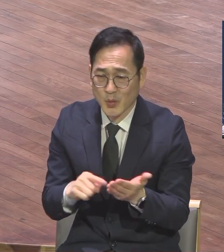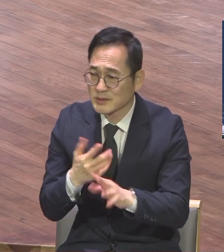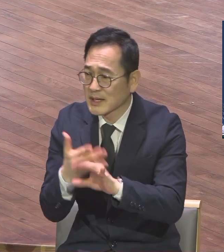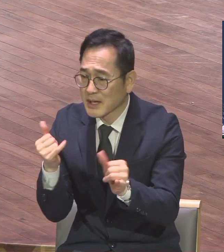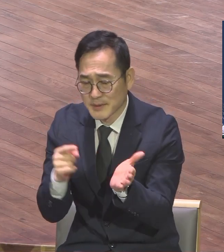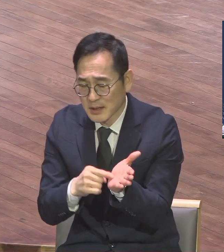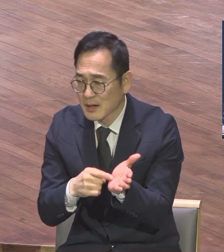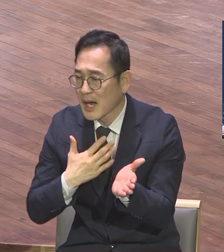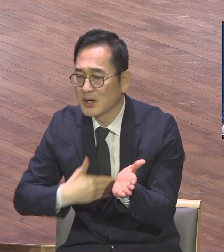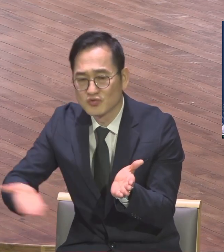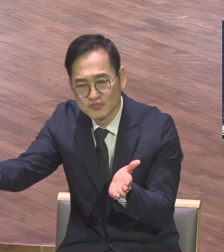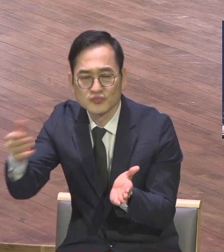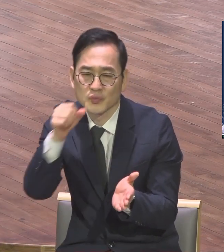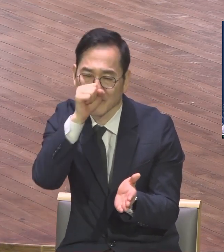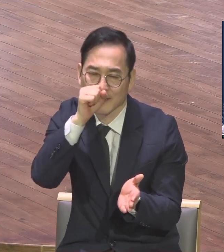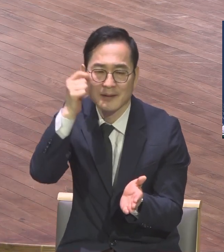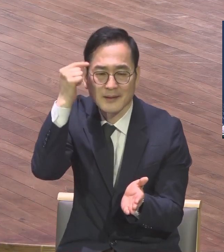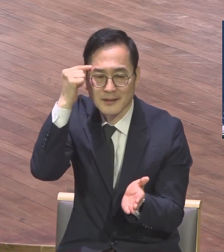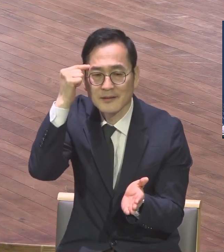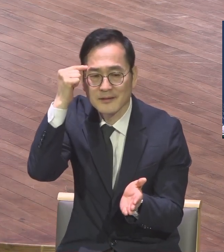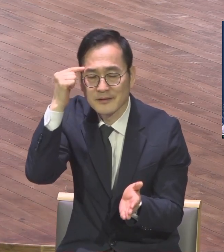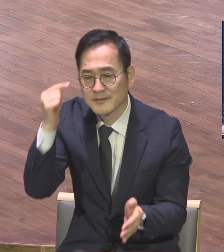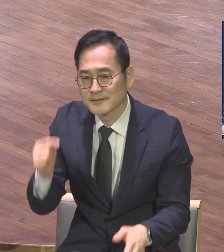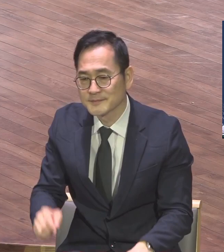좋겠다. 그래서